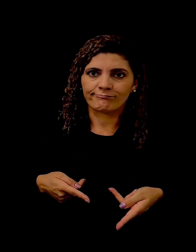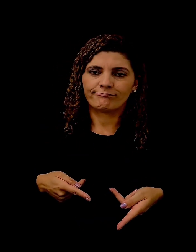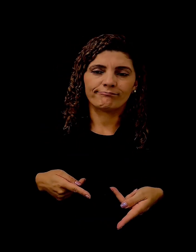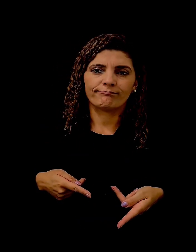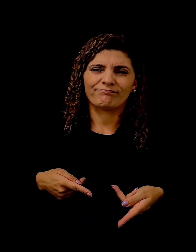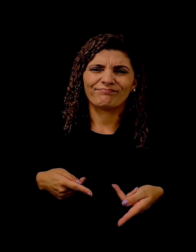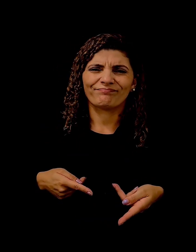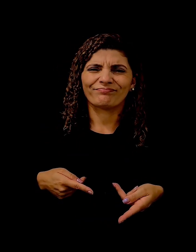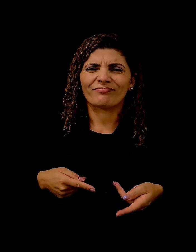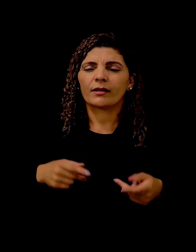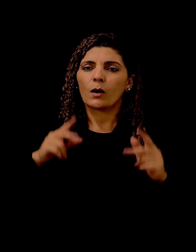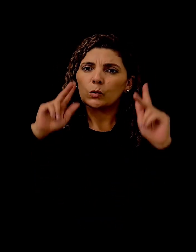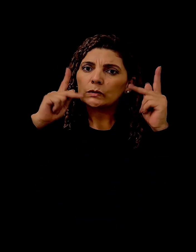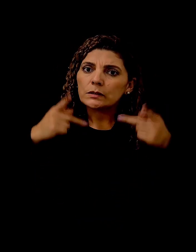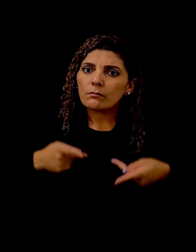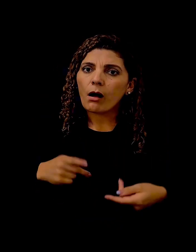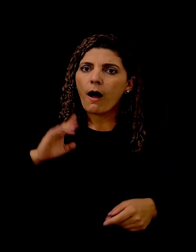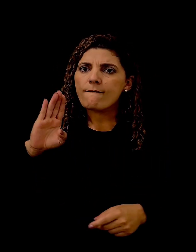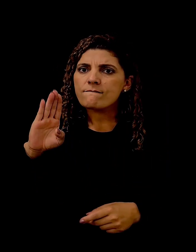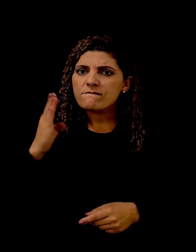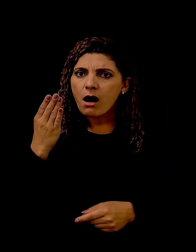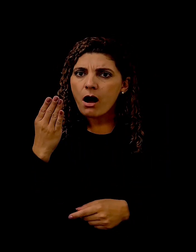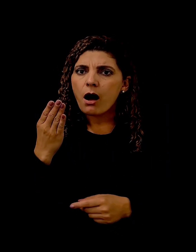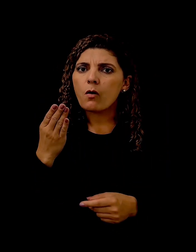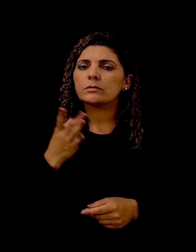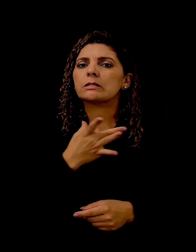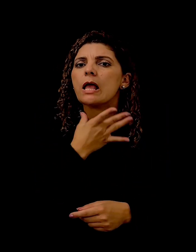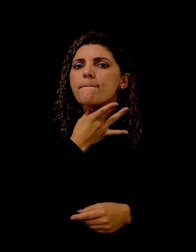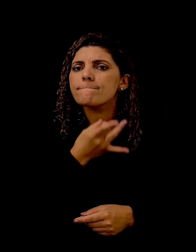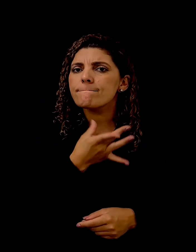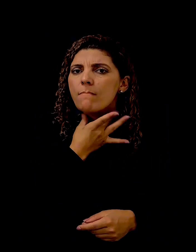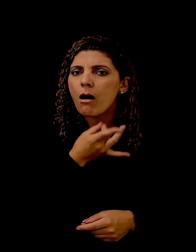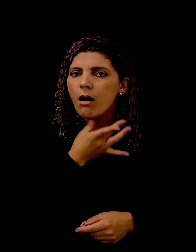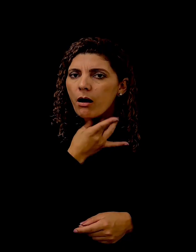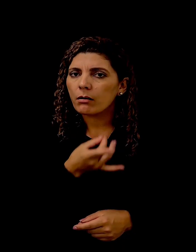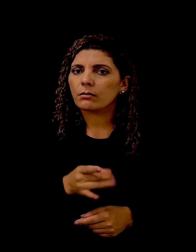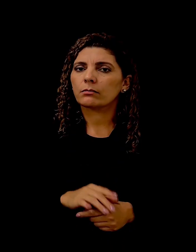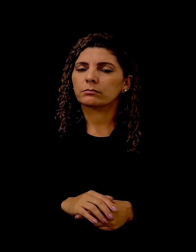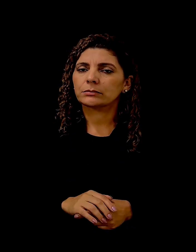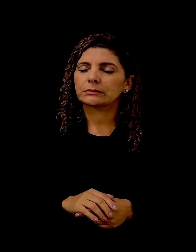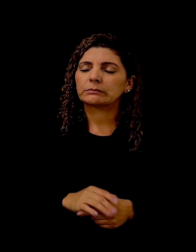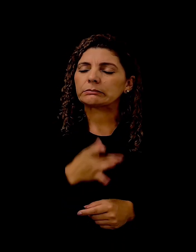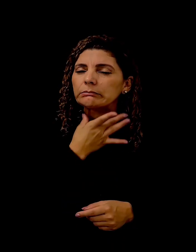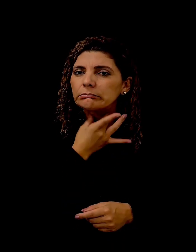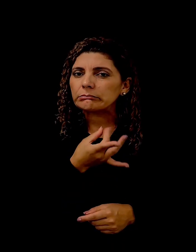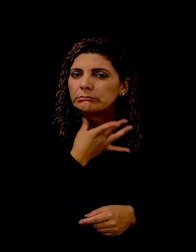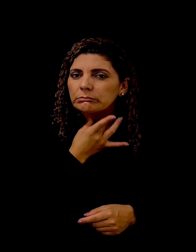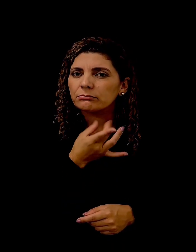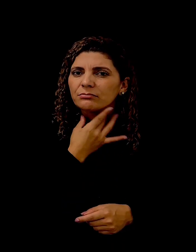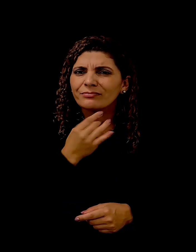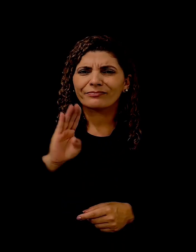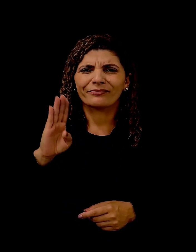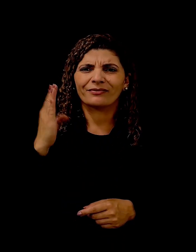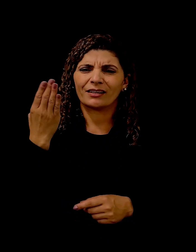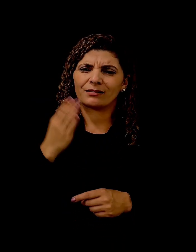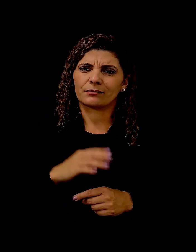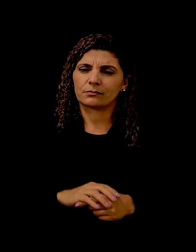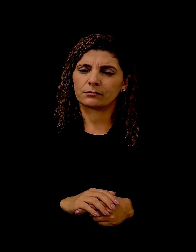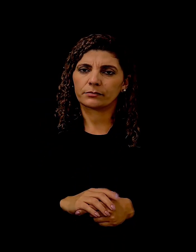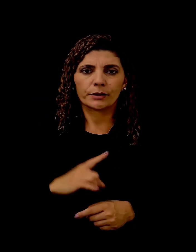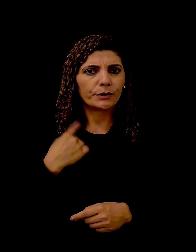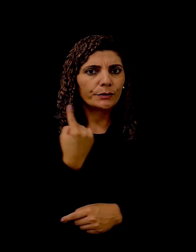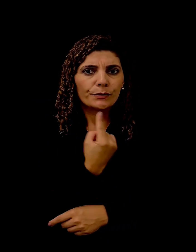é falsa, é hipócrita, é cheia de hipocrisia. Então nós não